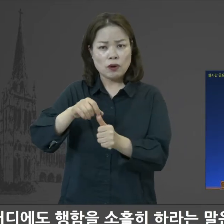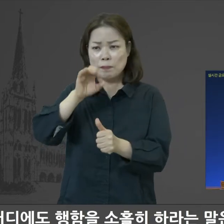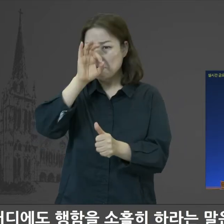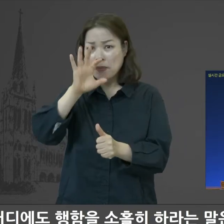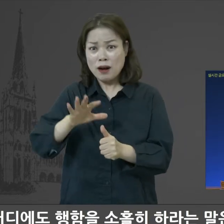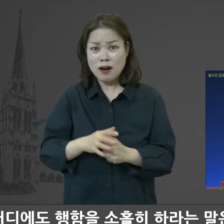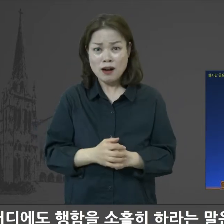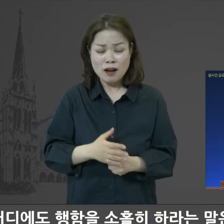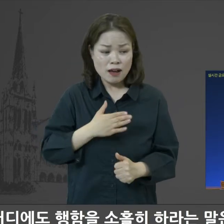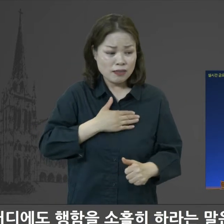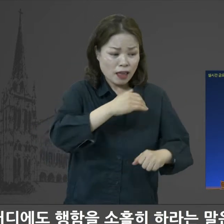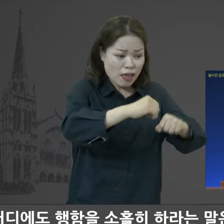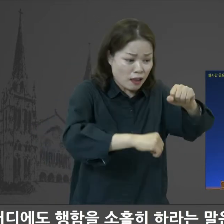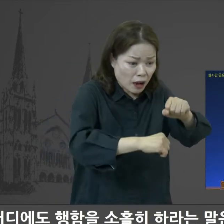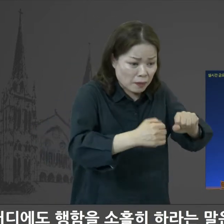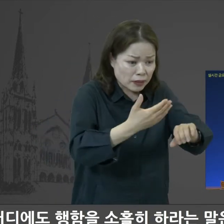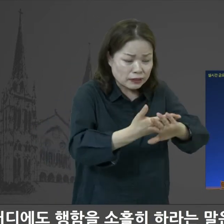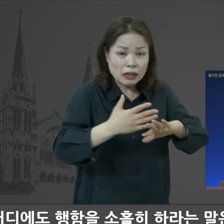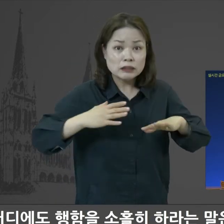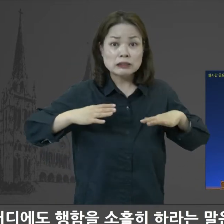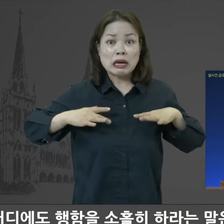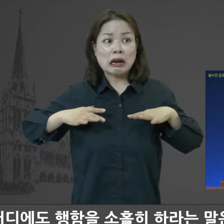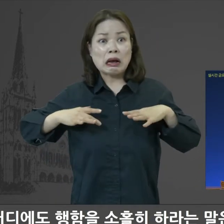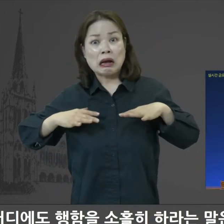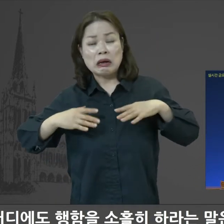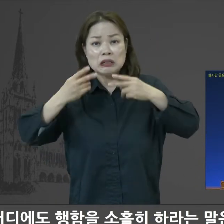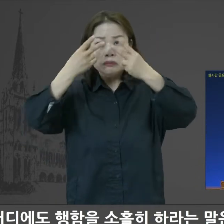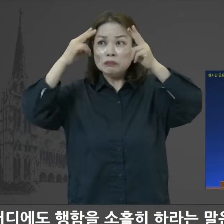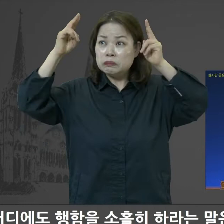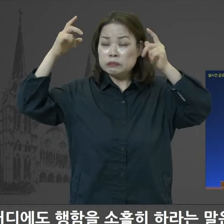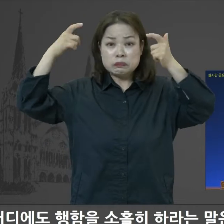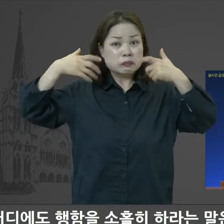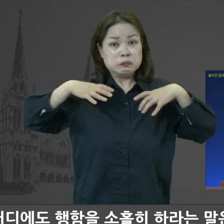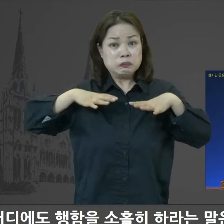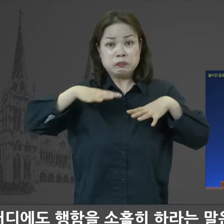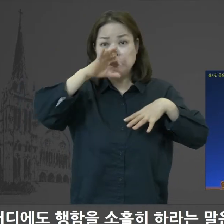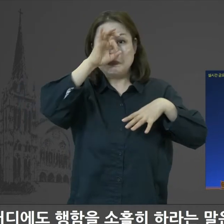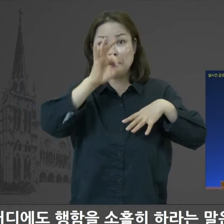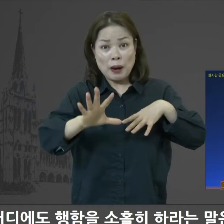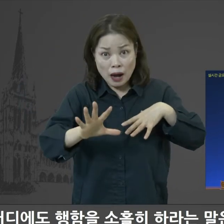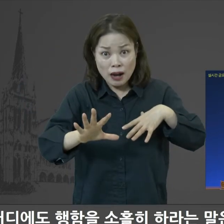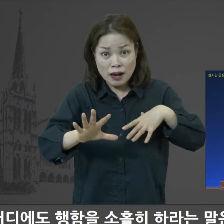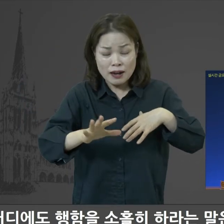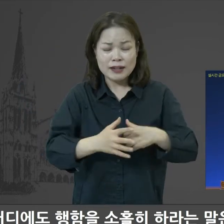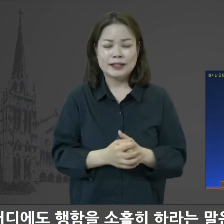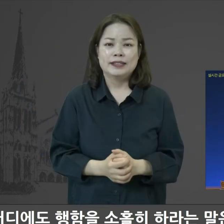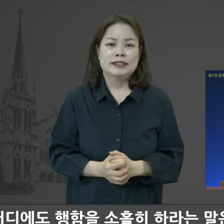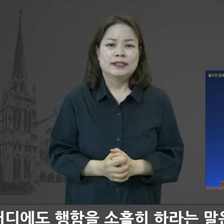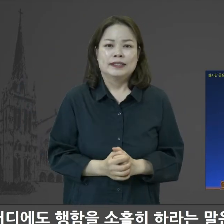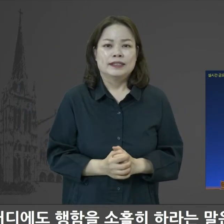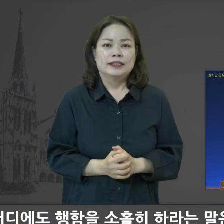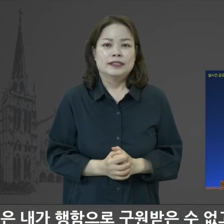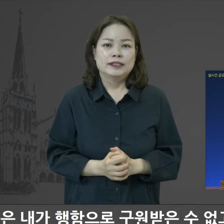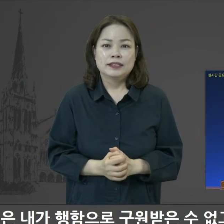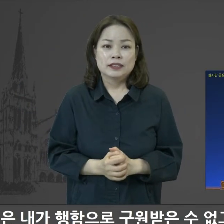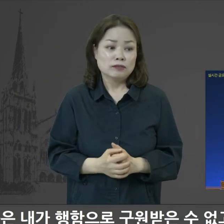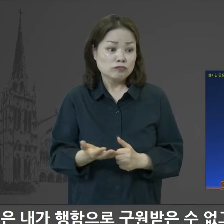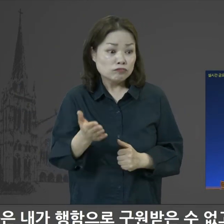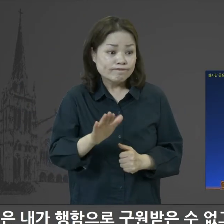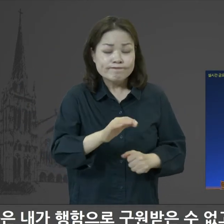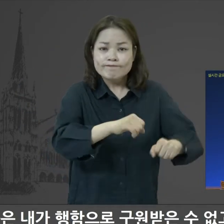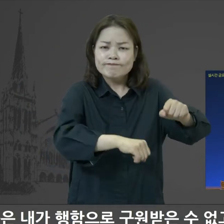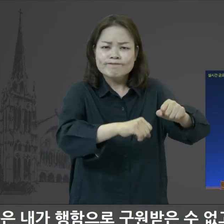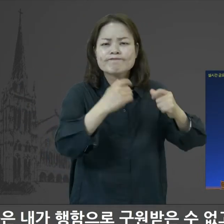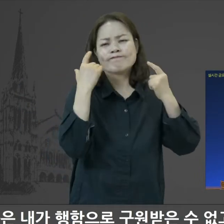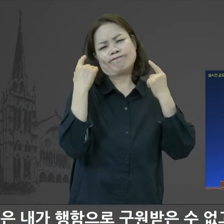없고 내 행함이 나의 자랑거리, 나의 면류관이 되지 않는다, 이렇게 얘기했던 거죠. 그렇지만